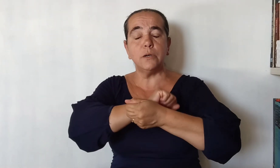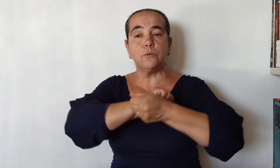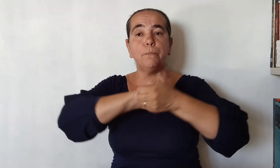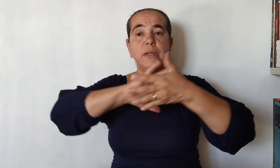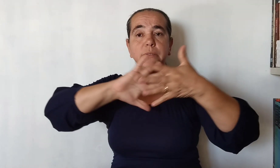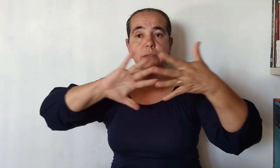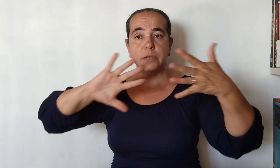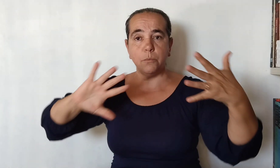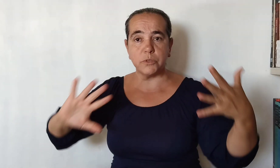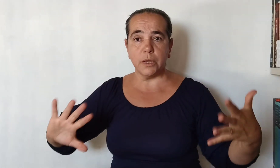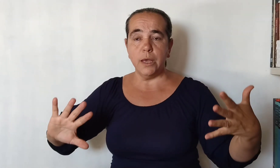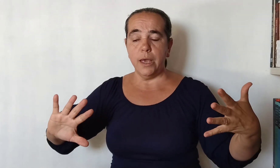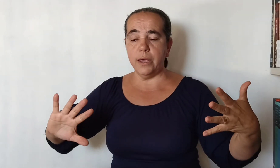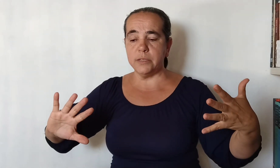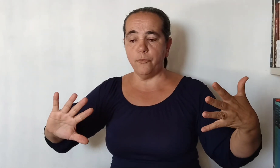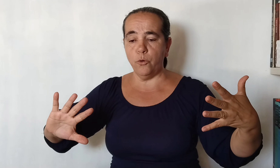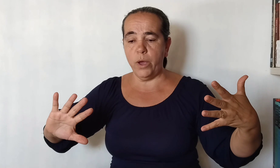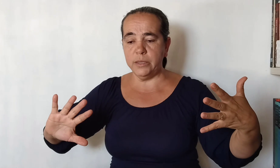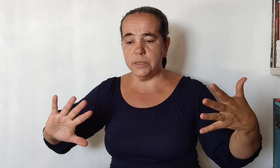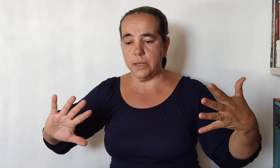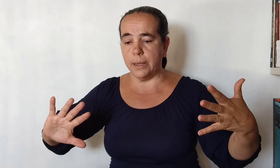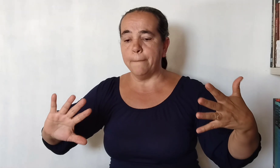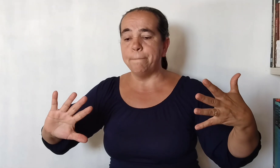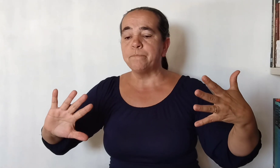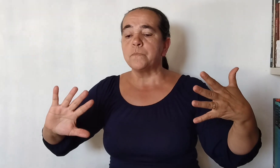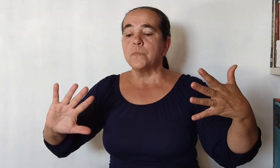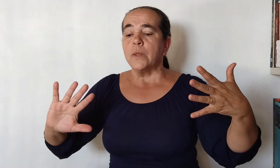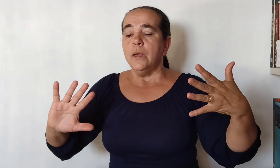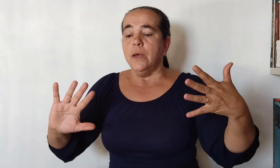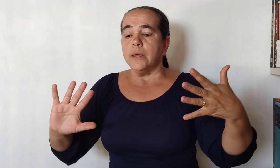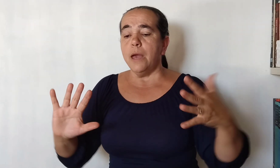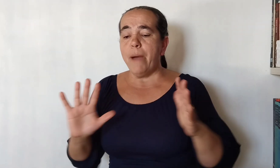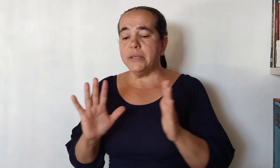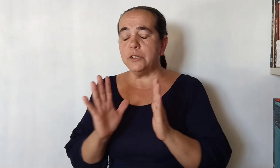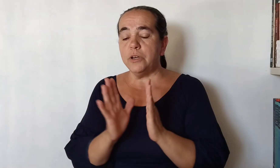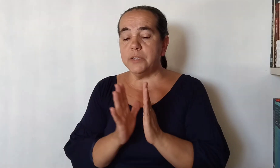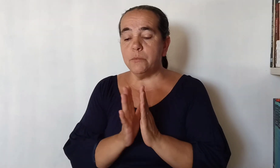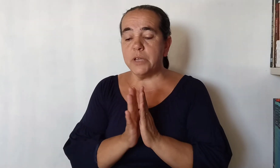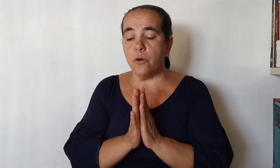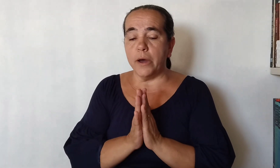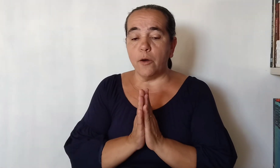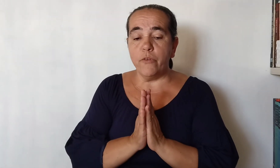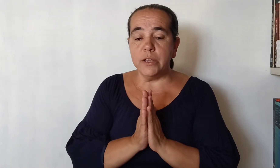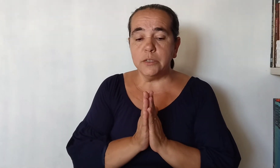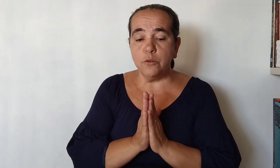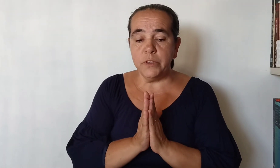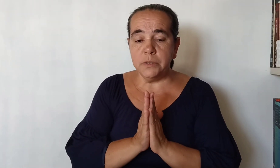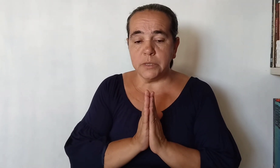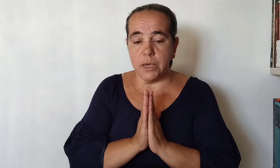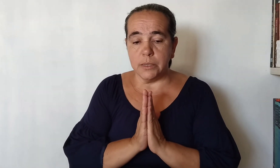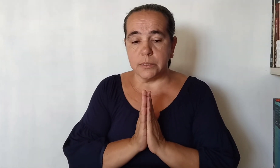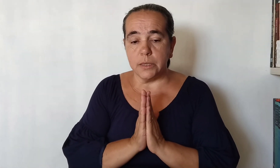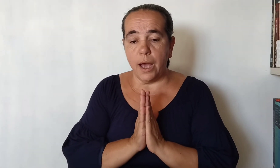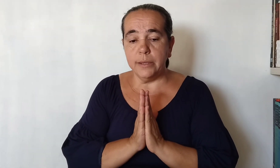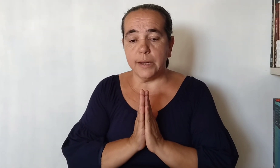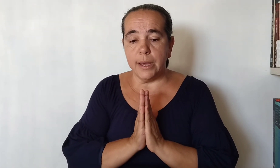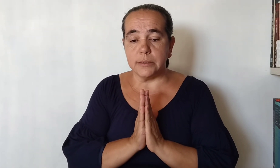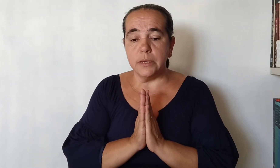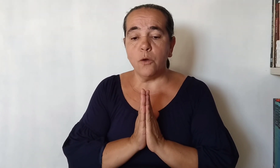tanto precisamos. Essa fluência aí. O que mais que nós temos agora? O versinho 26. Aí traz. E